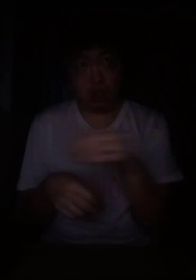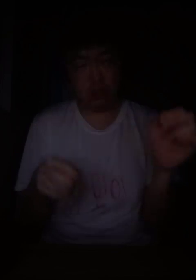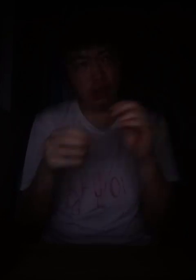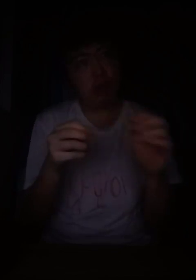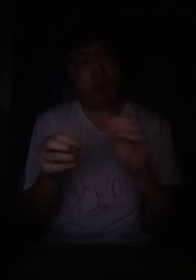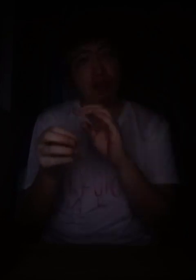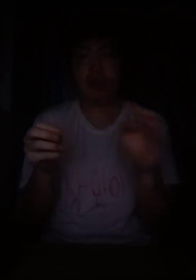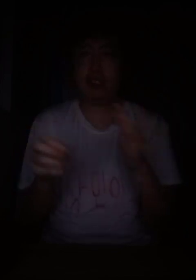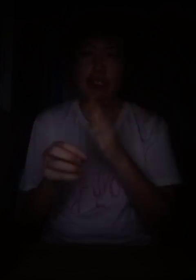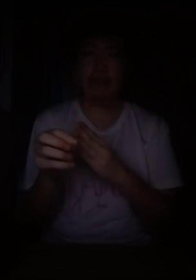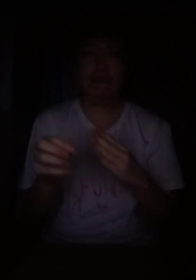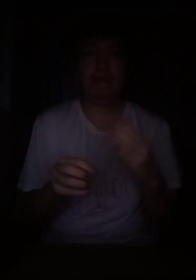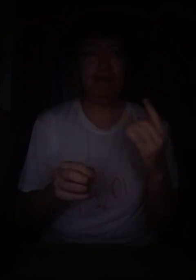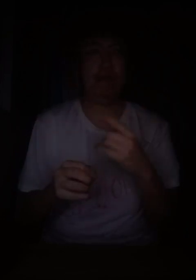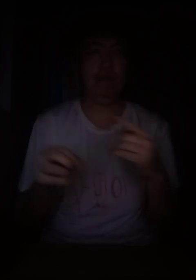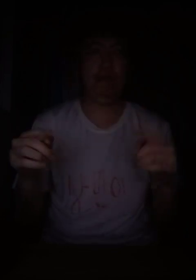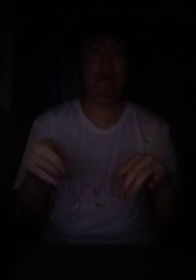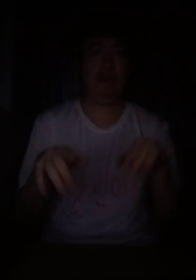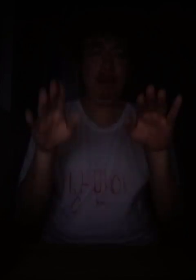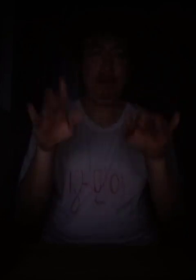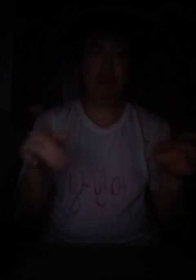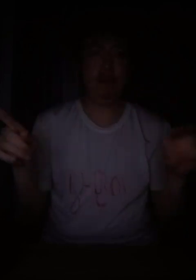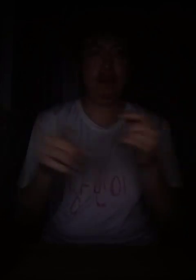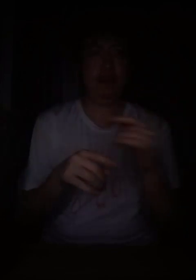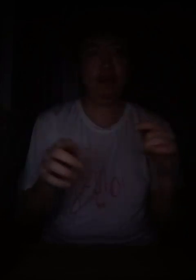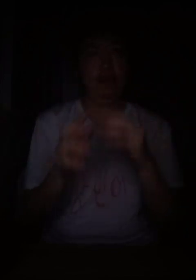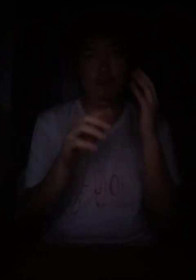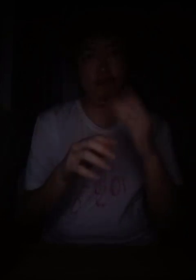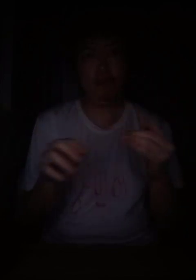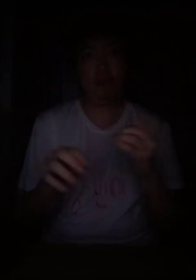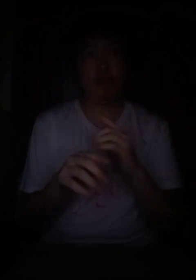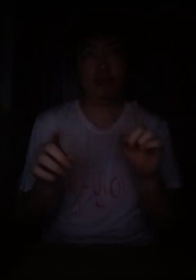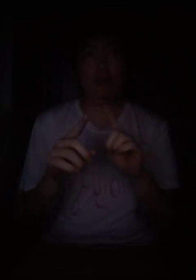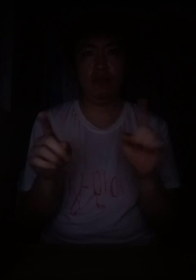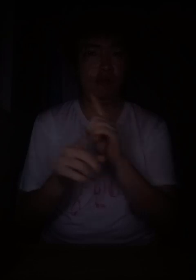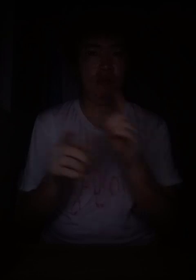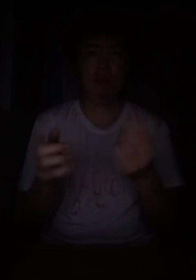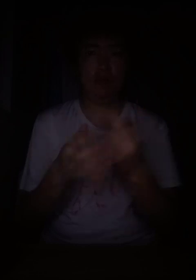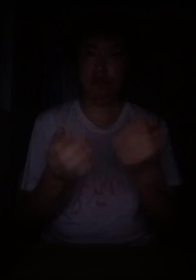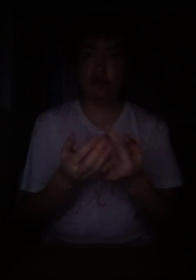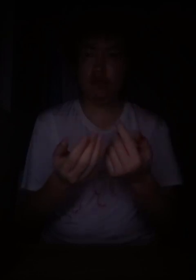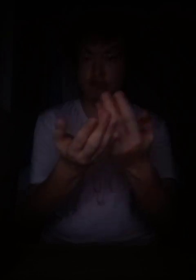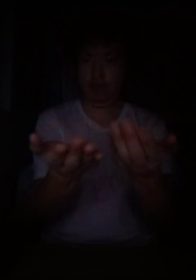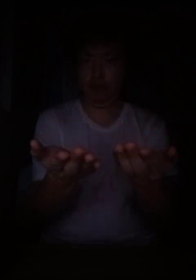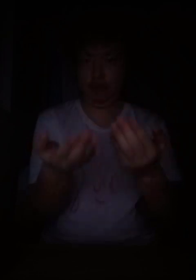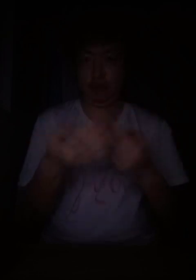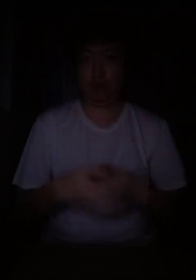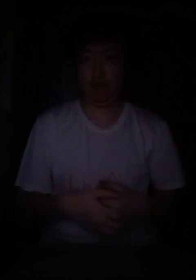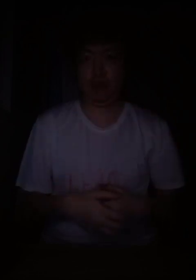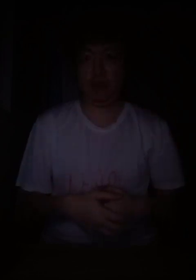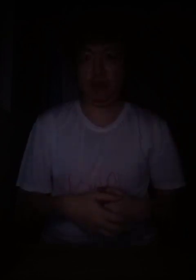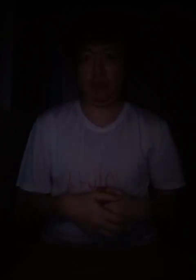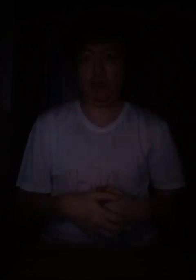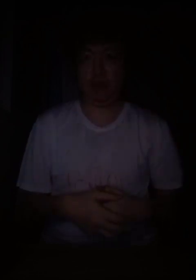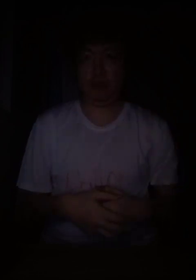기상이변은 잦아지는데 물이 차서 승강기가 멈추면 어떻게 행동해야 할지 이지은 기자가 취재했습니다.